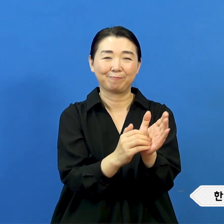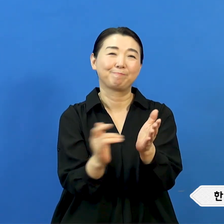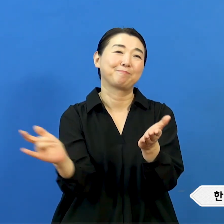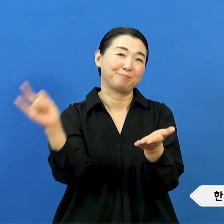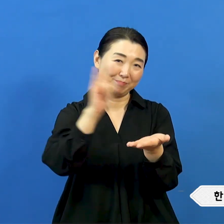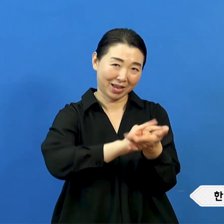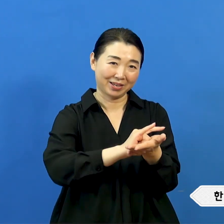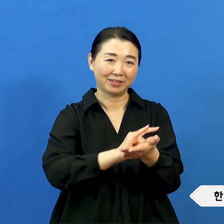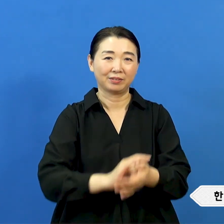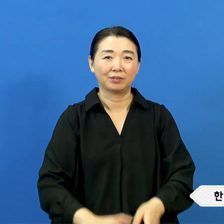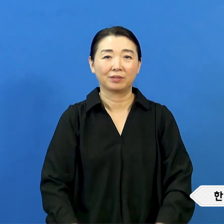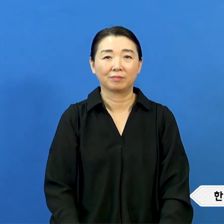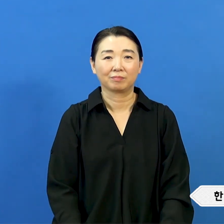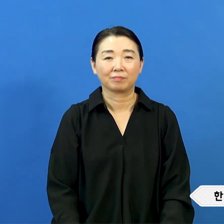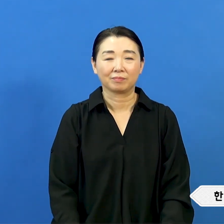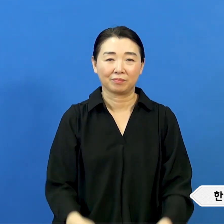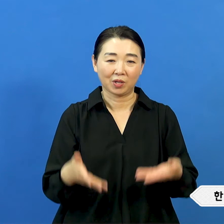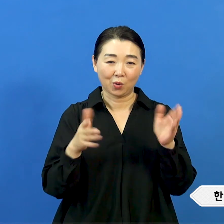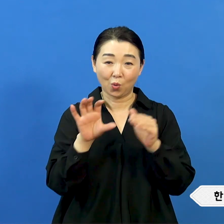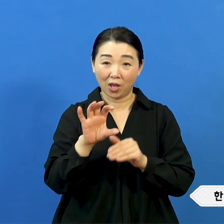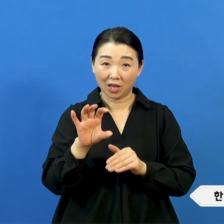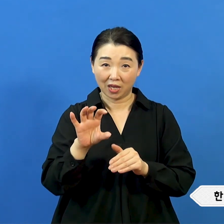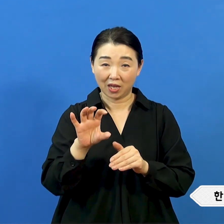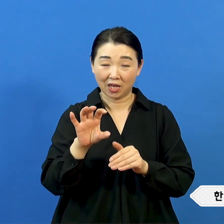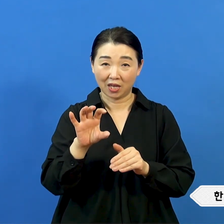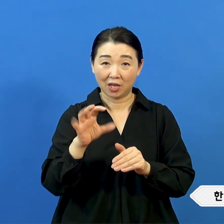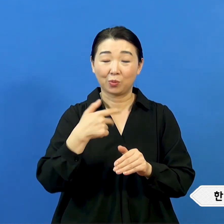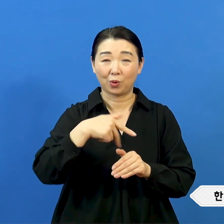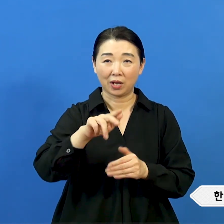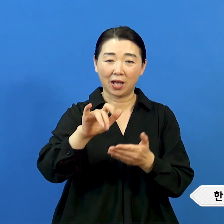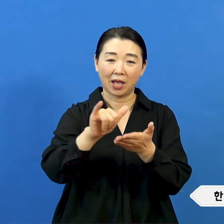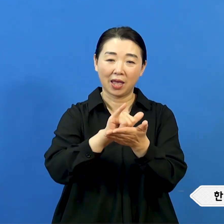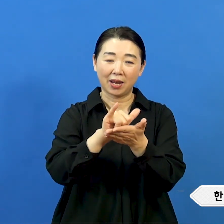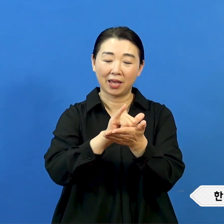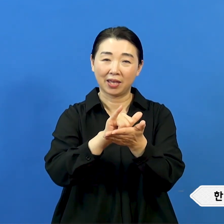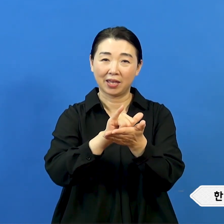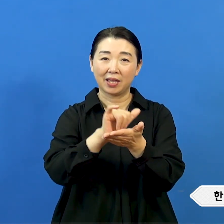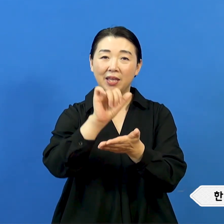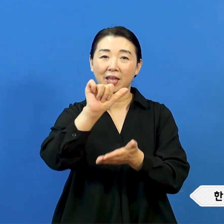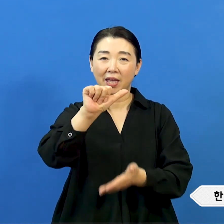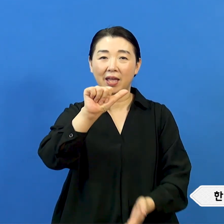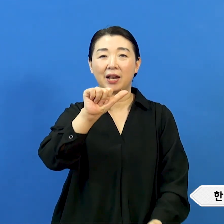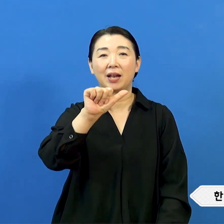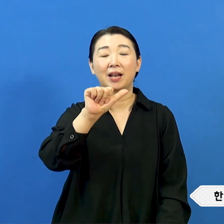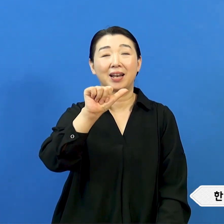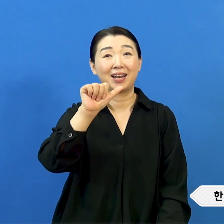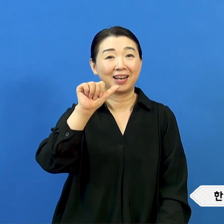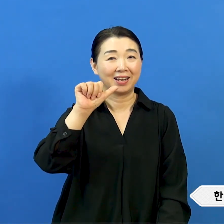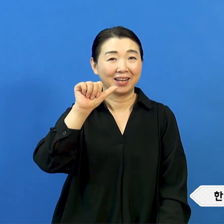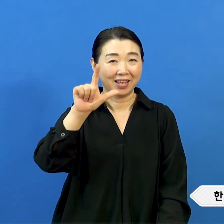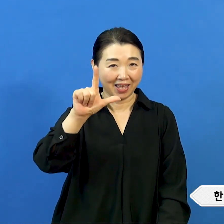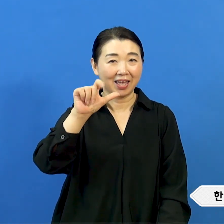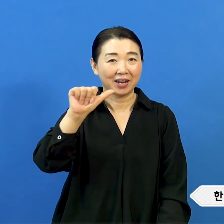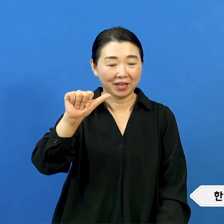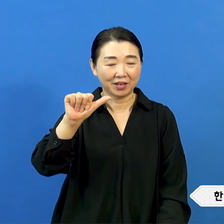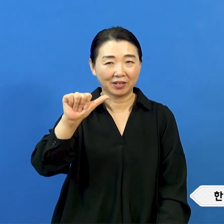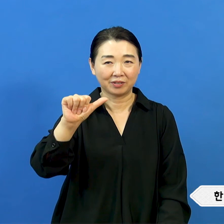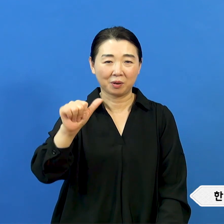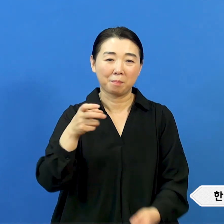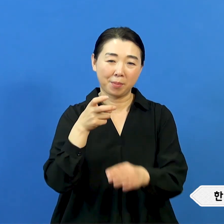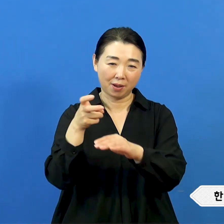했습니다. 고향에 돌아가려고 LA에서 장거리 버스를 탔는데 그 버스가 처음